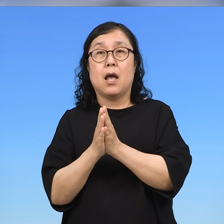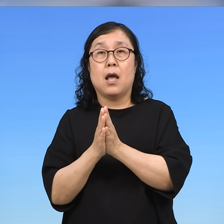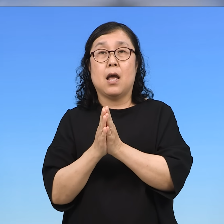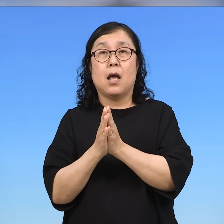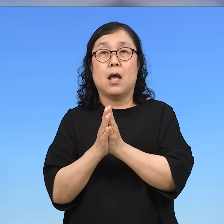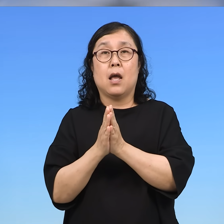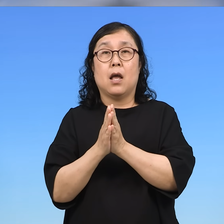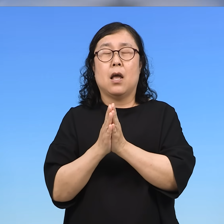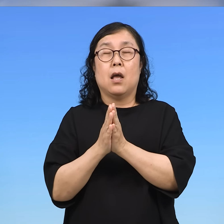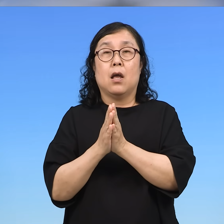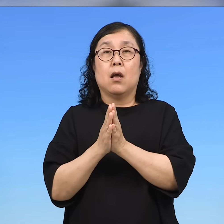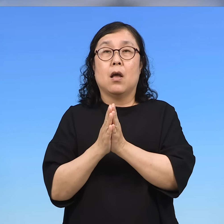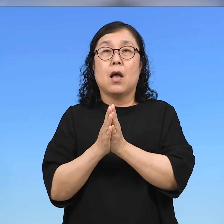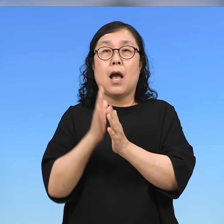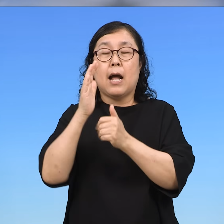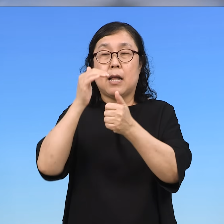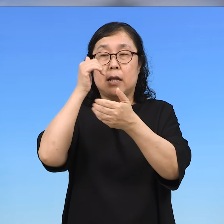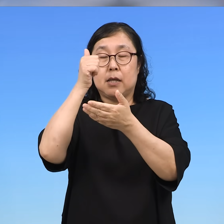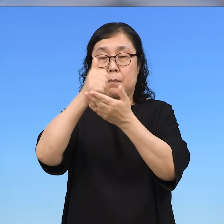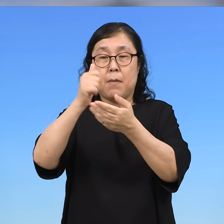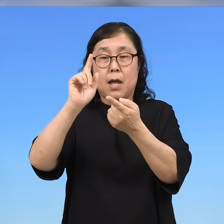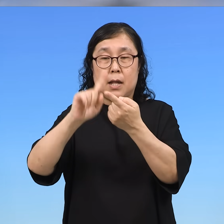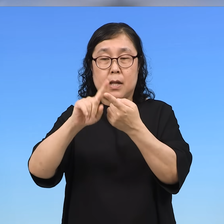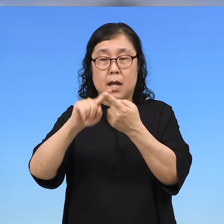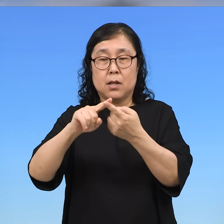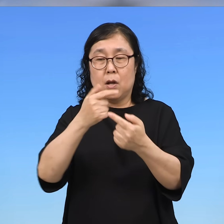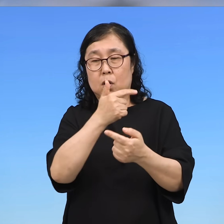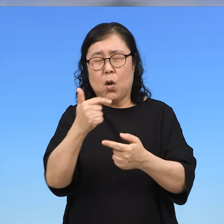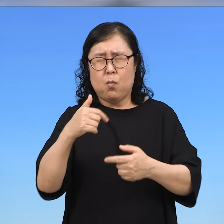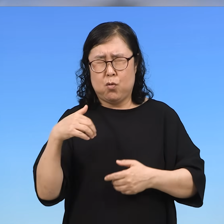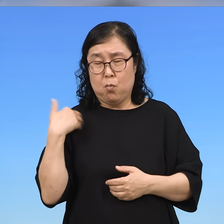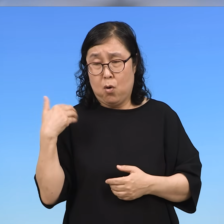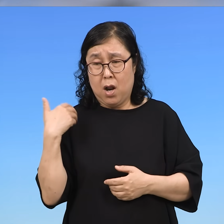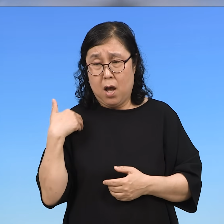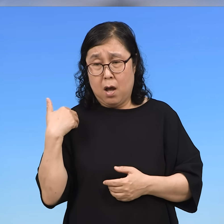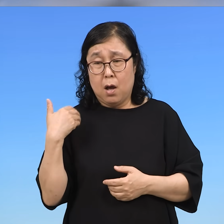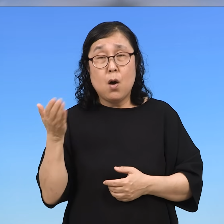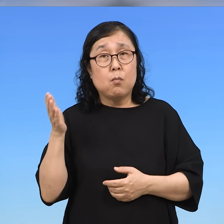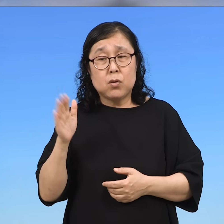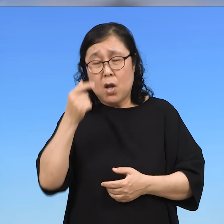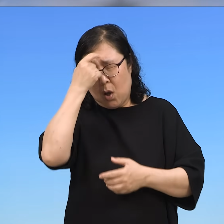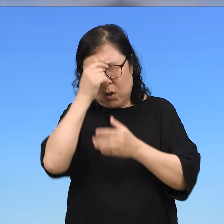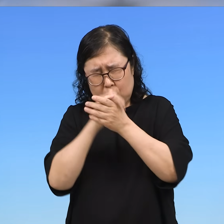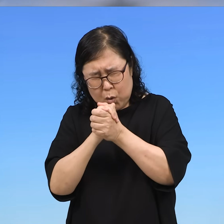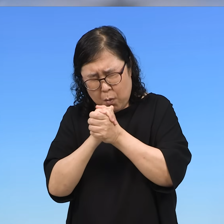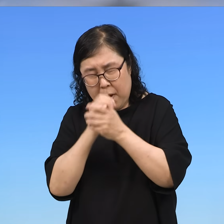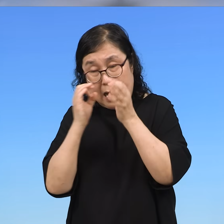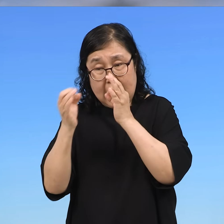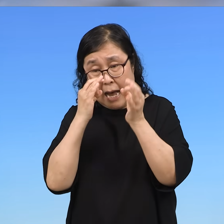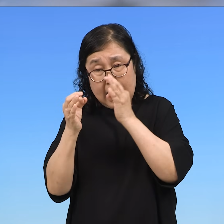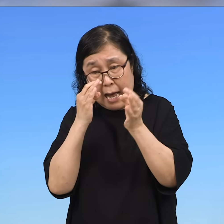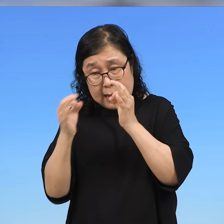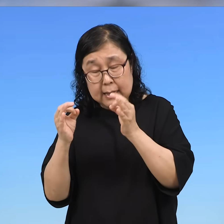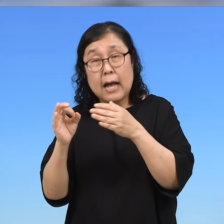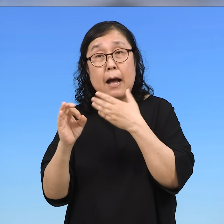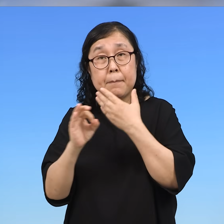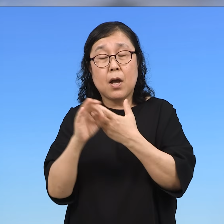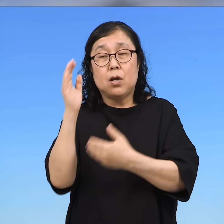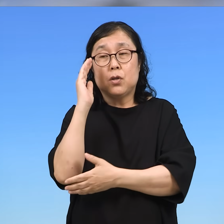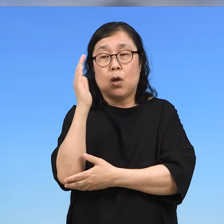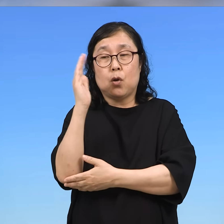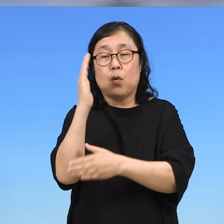막 실컷 울고 누가 죽었냐 하듯이 하나님에 대해서 너무 모르면서 막 계속 막 기도만 부르짖기만 한다. 그러면